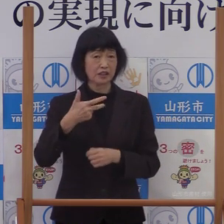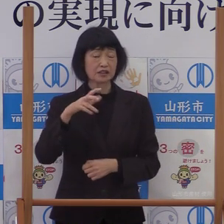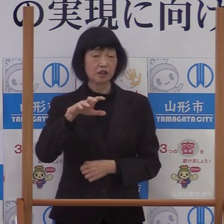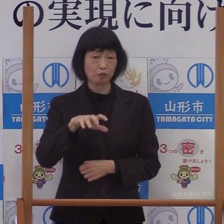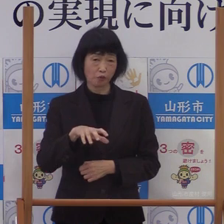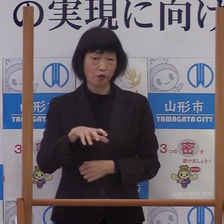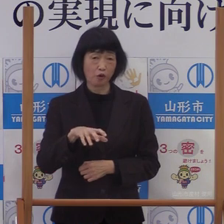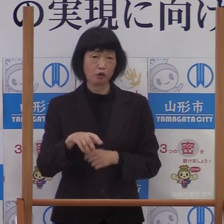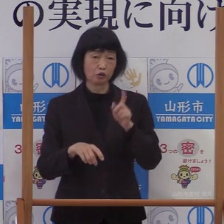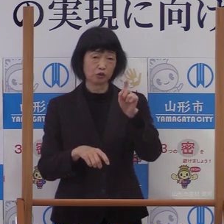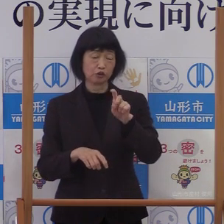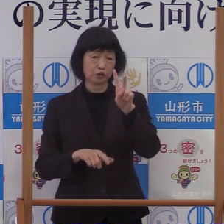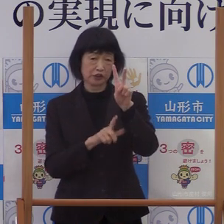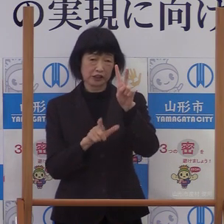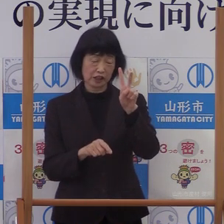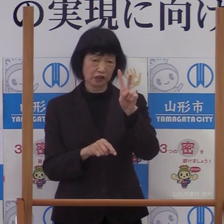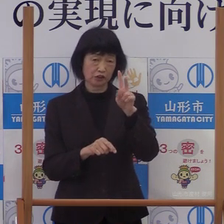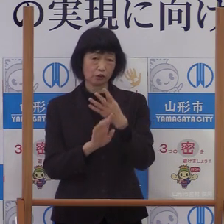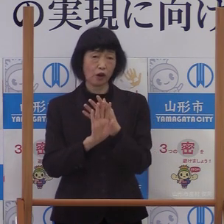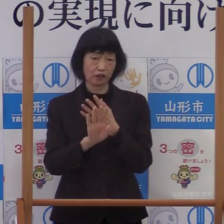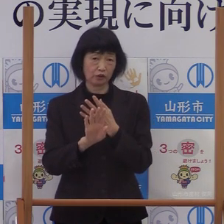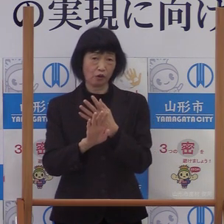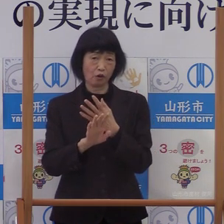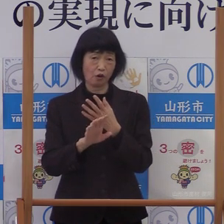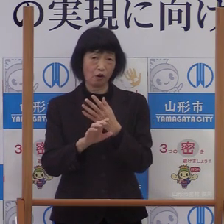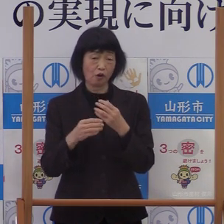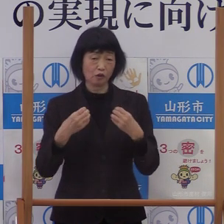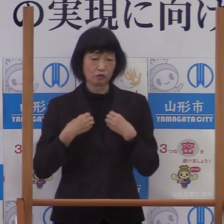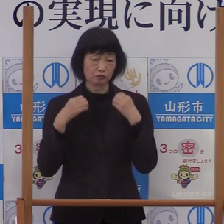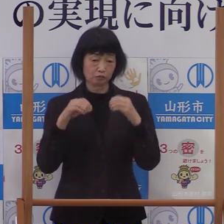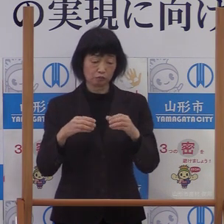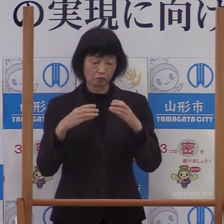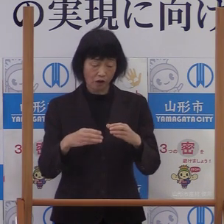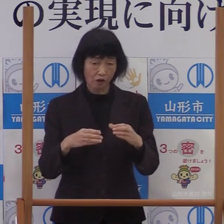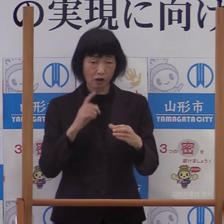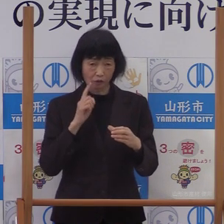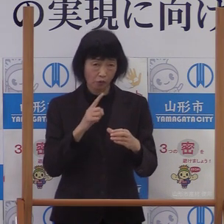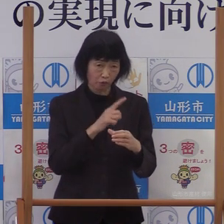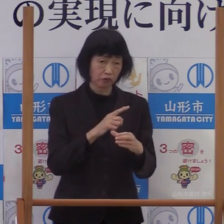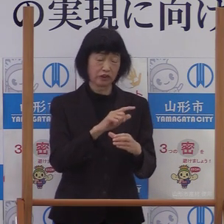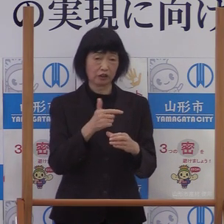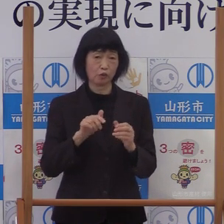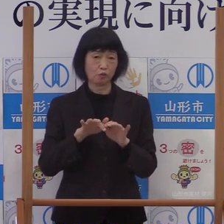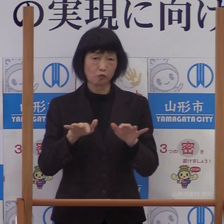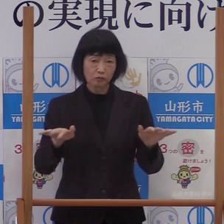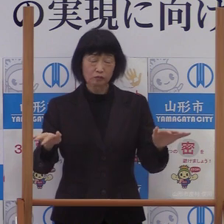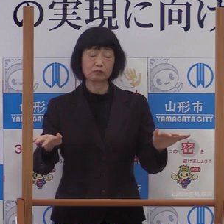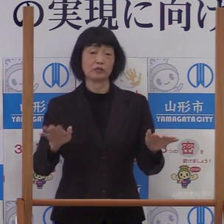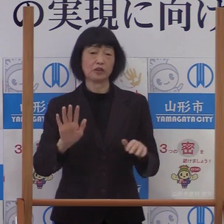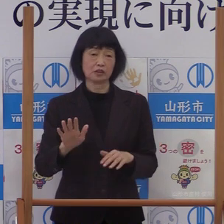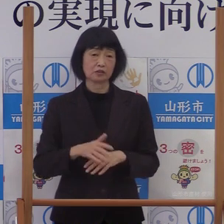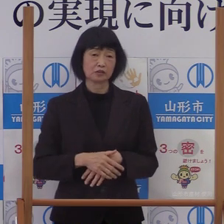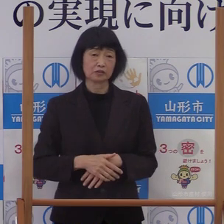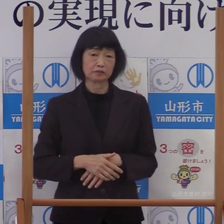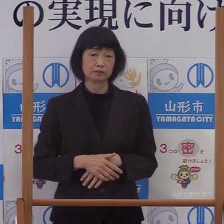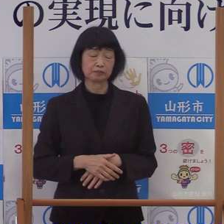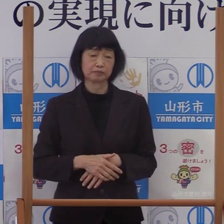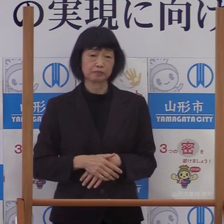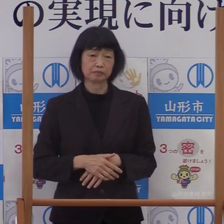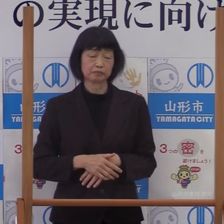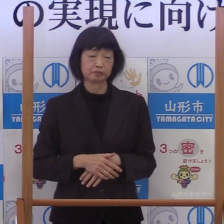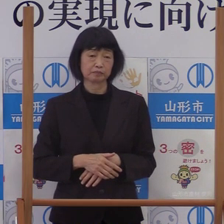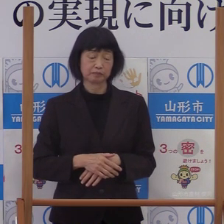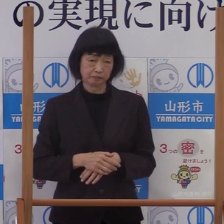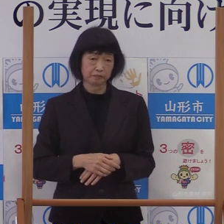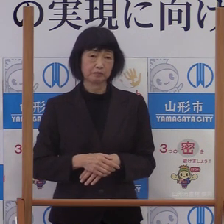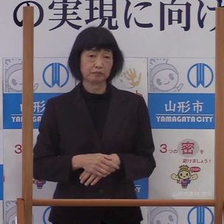ても12月に入りクラスターが確認されるなど感染者が増加しております。また GoTo キ